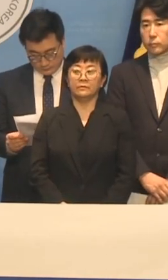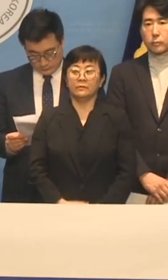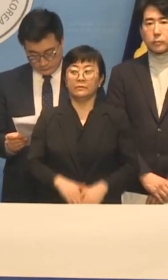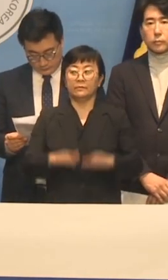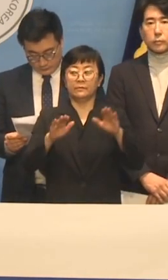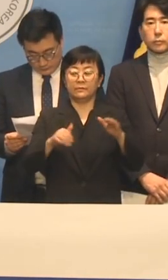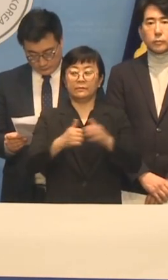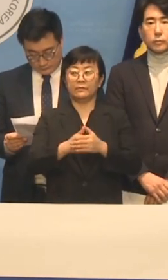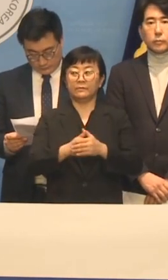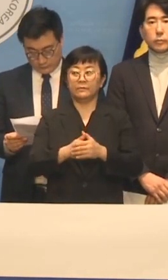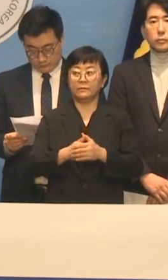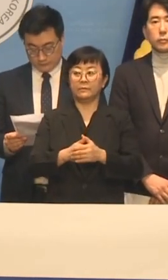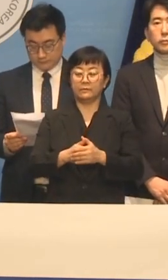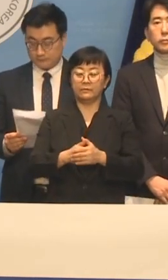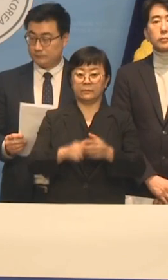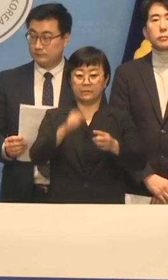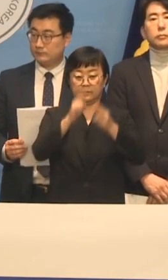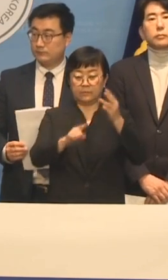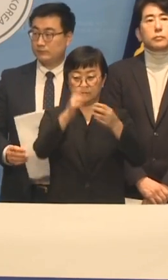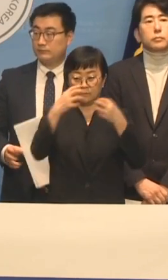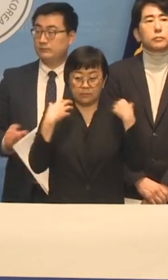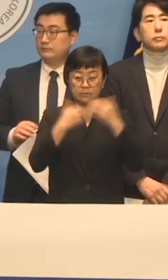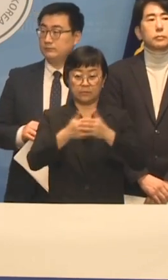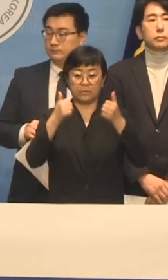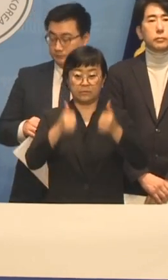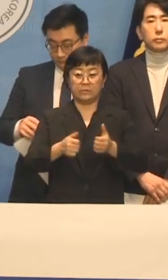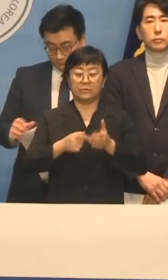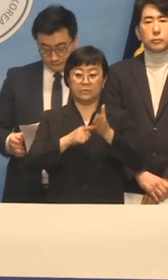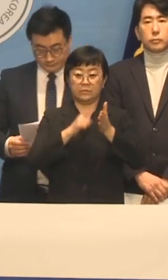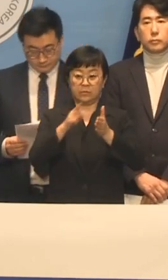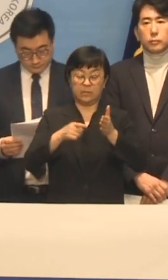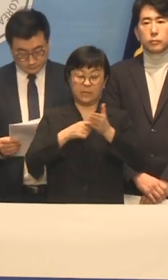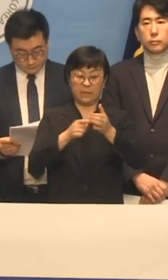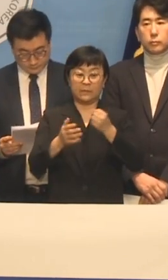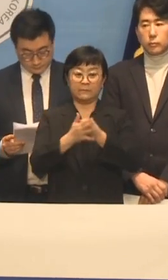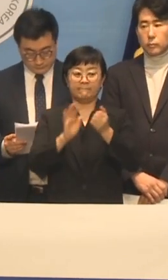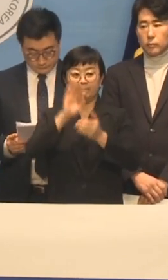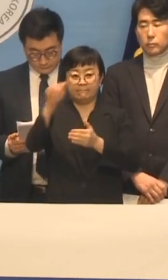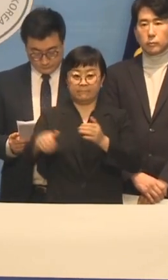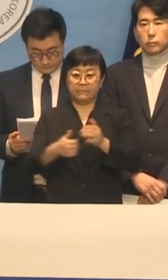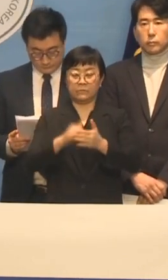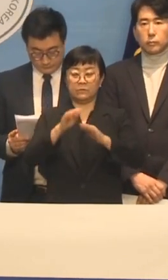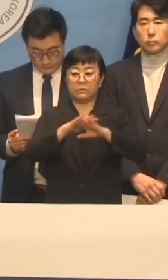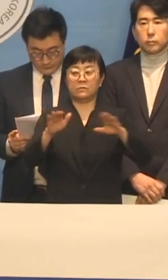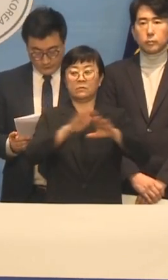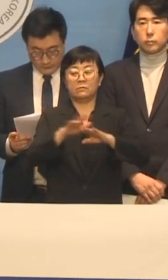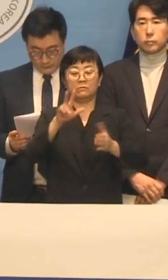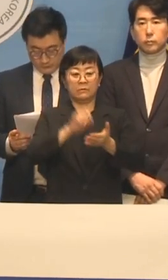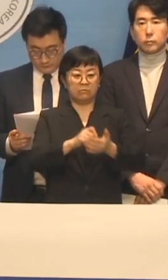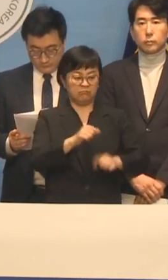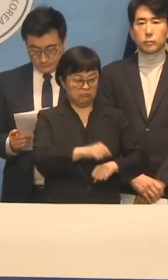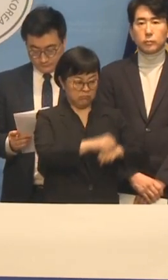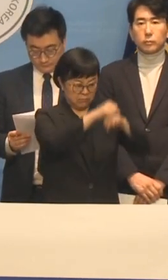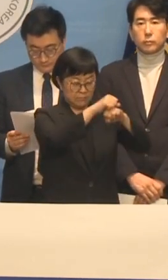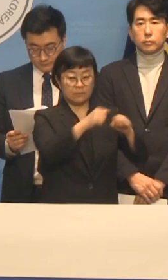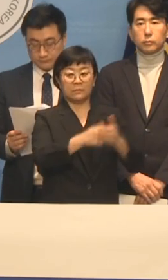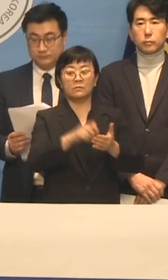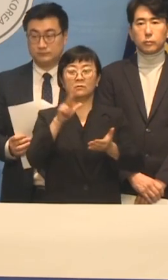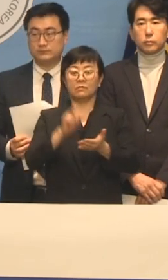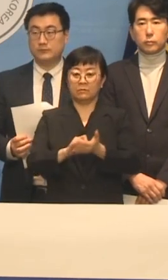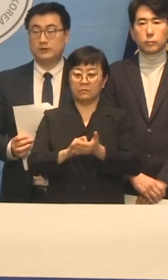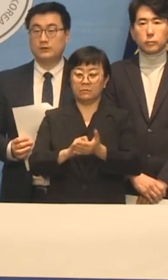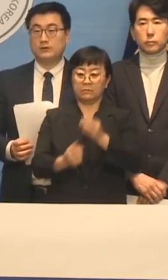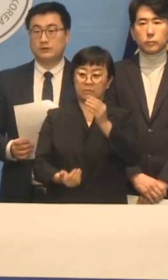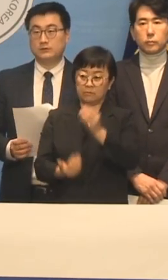이주원 사무총장입니다. 윤석열 정권의 폭정과 퇴행으로 인해 해결해야 하는 문제가 많이 쌓여 있습니다. 문제를